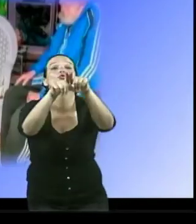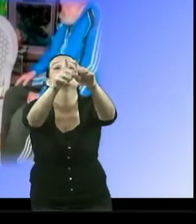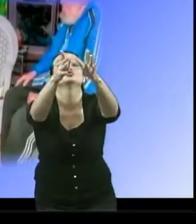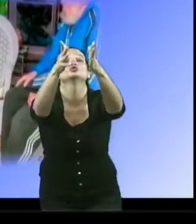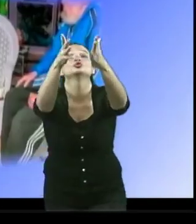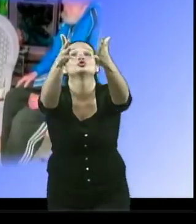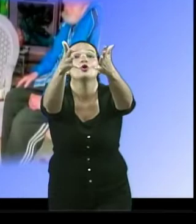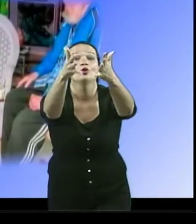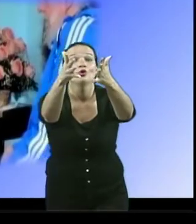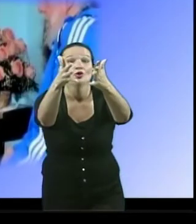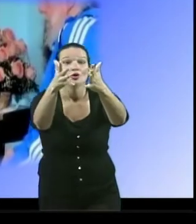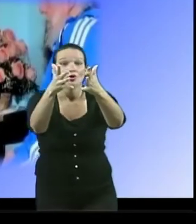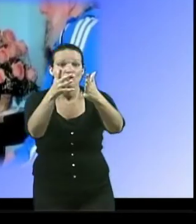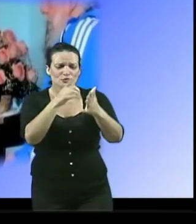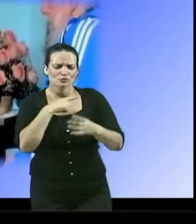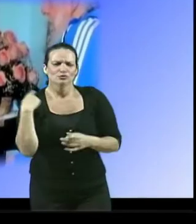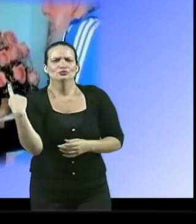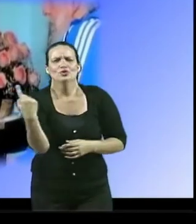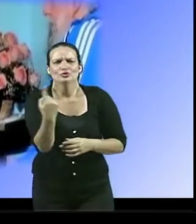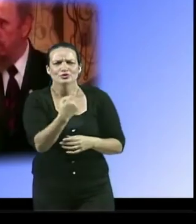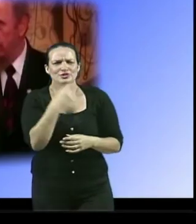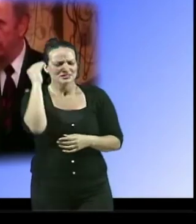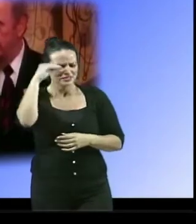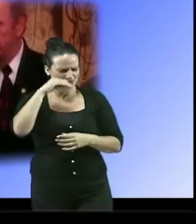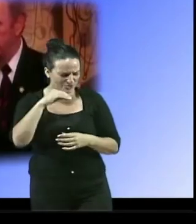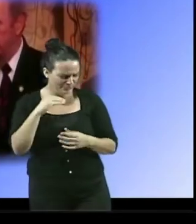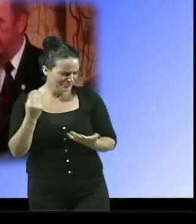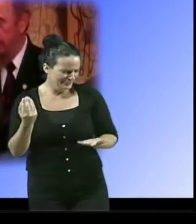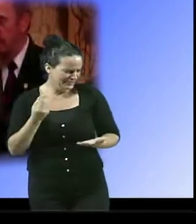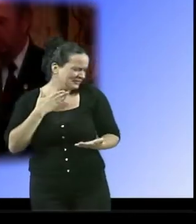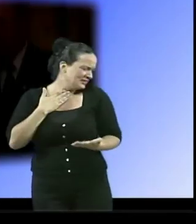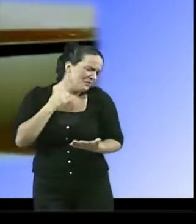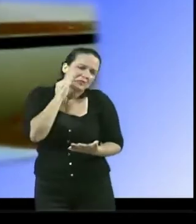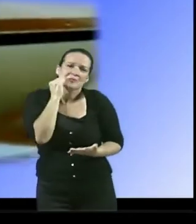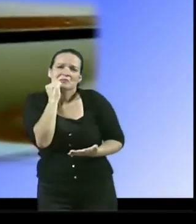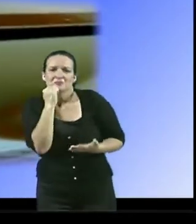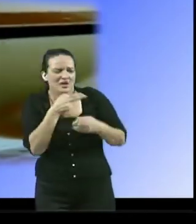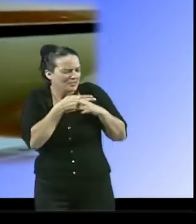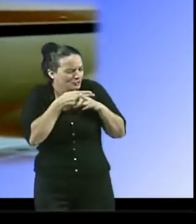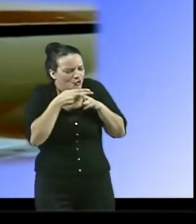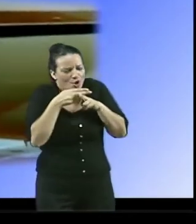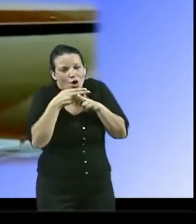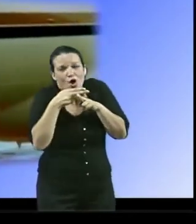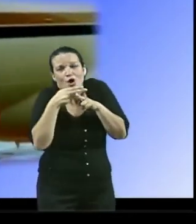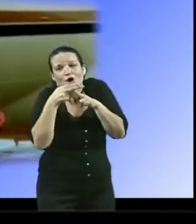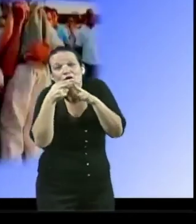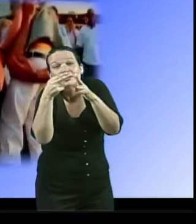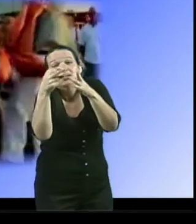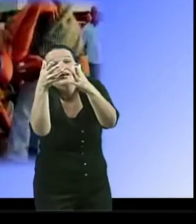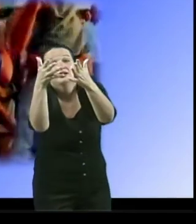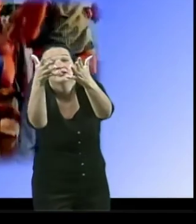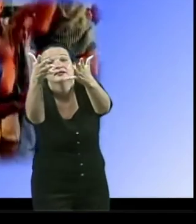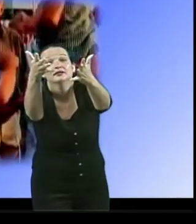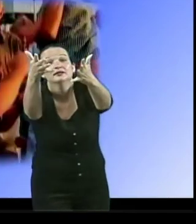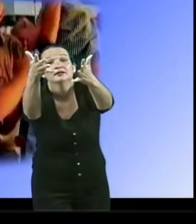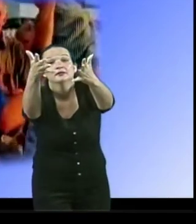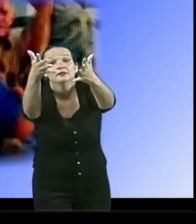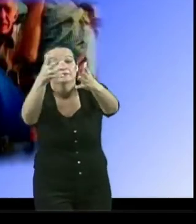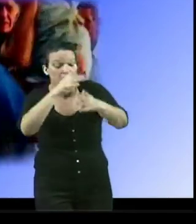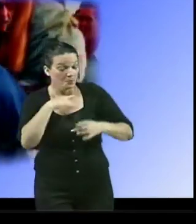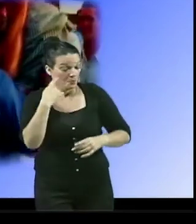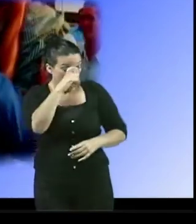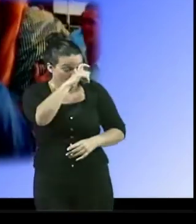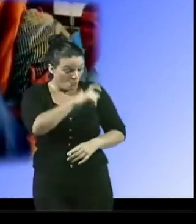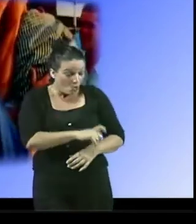acompañan. ¿Cómo anhelaremos tus hazañas? Ni